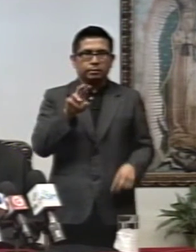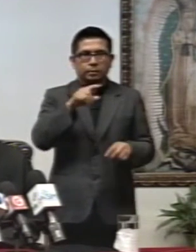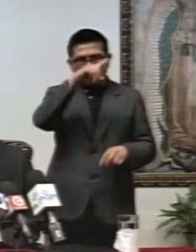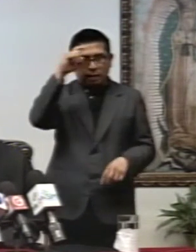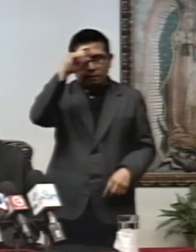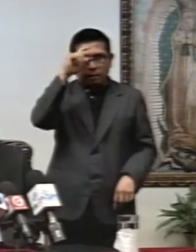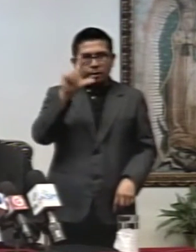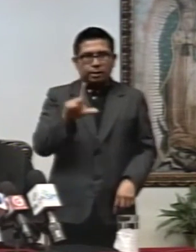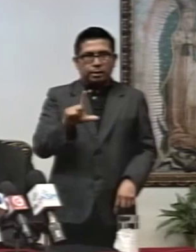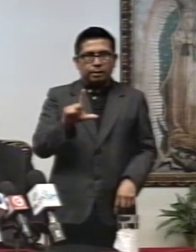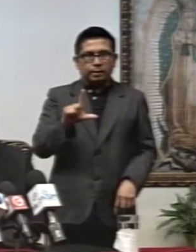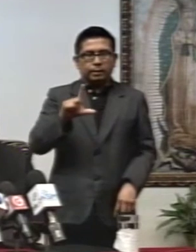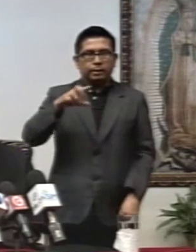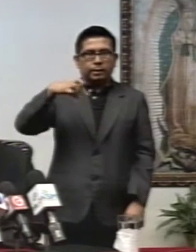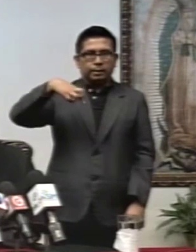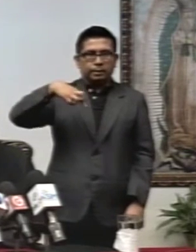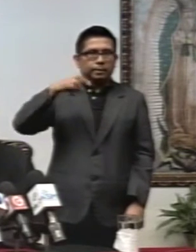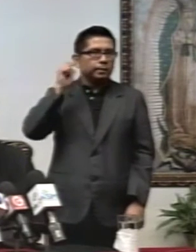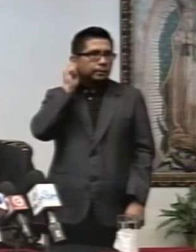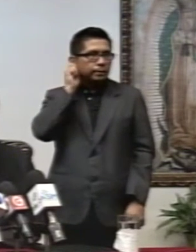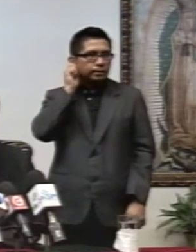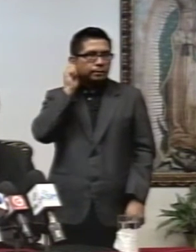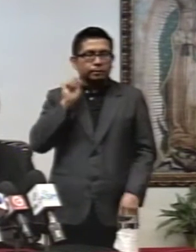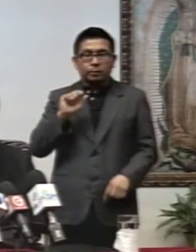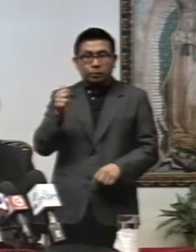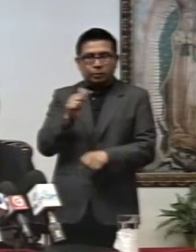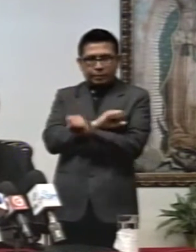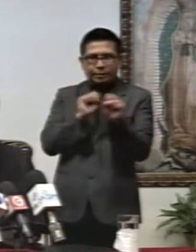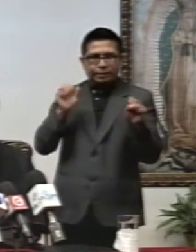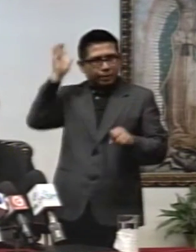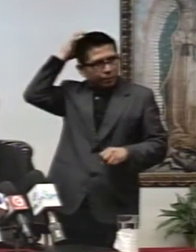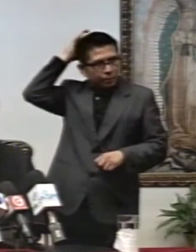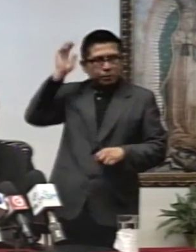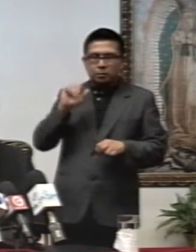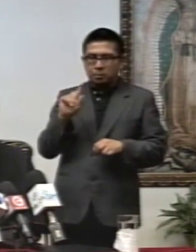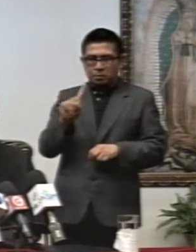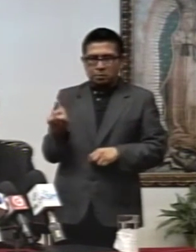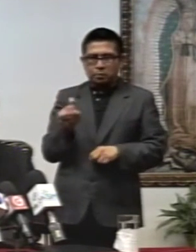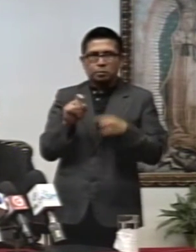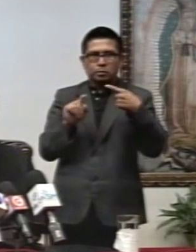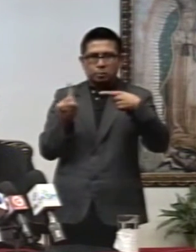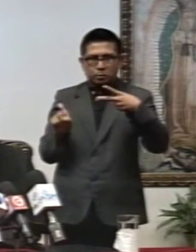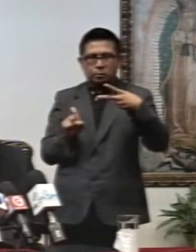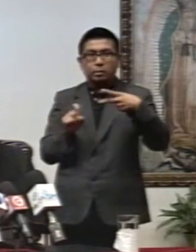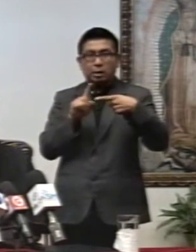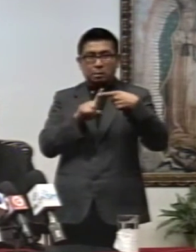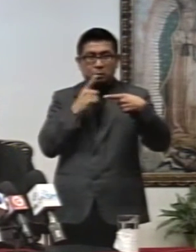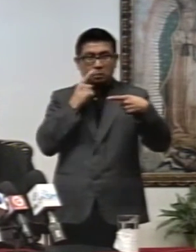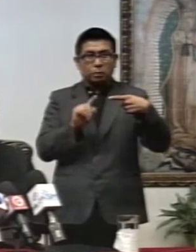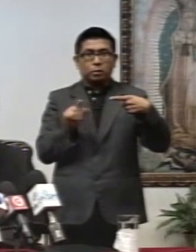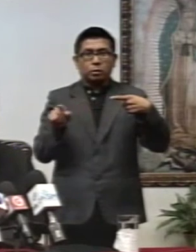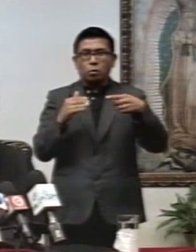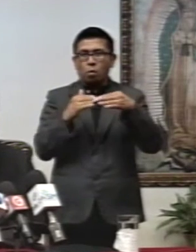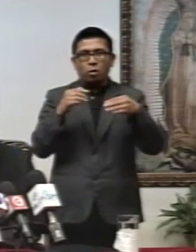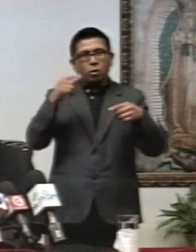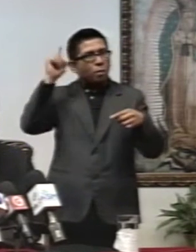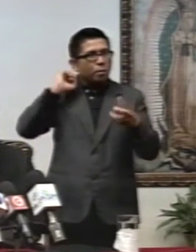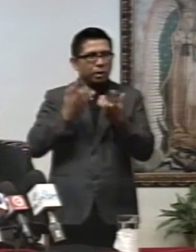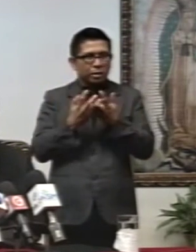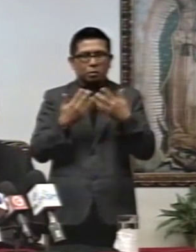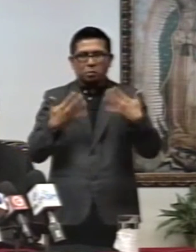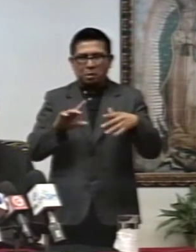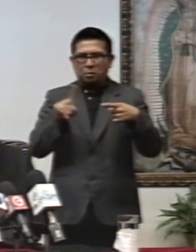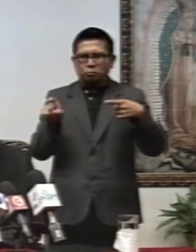Buenos días, arzobispo. Yo tenía dos preguntas. Primero, siguiendo al compañero, si entonces usted considera necesario que hay